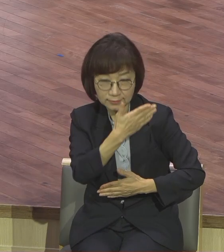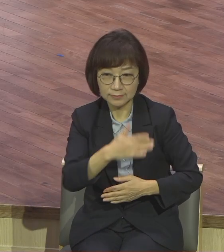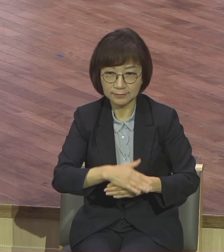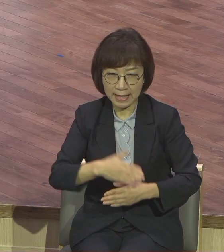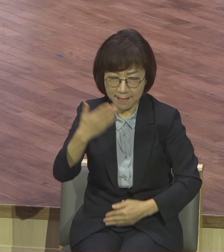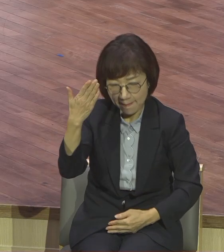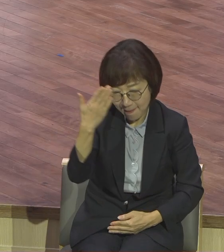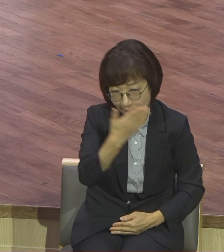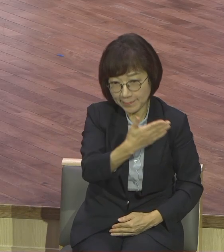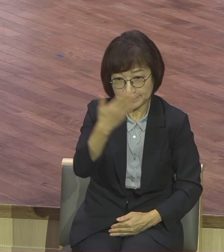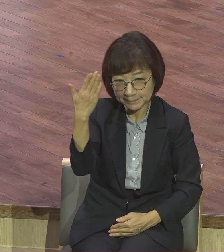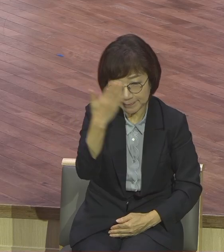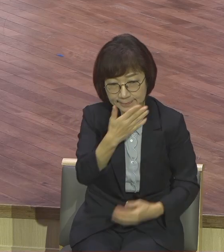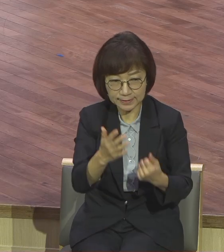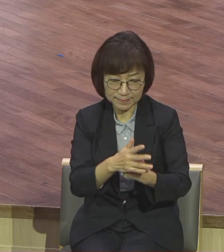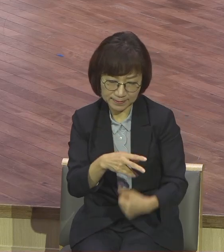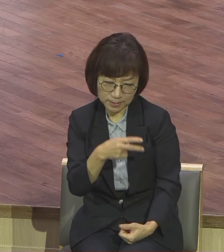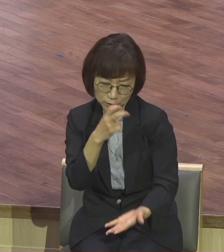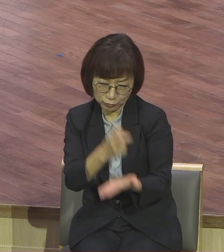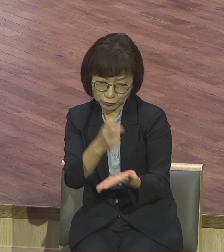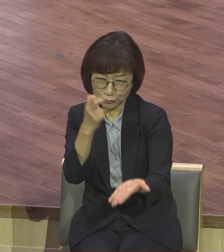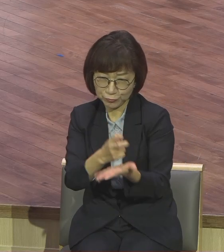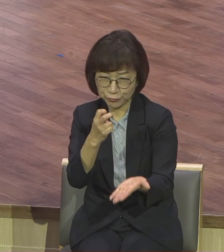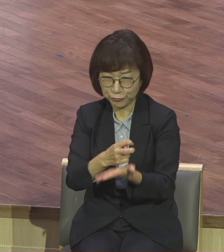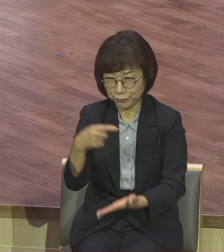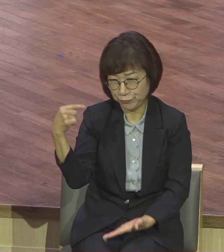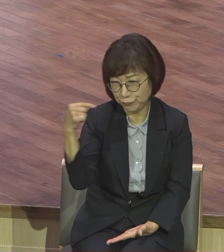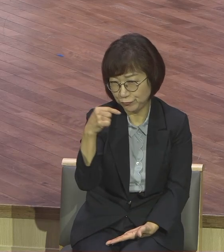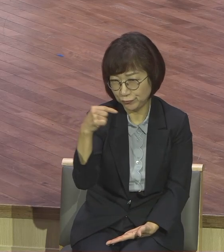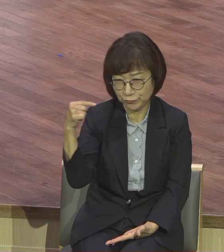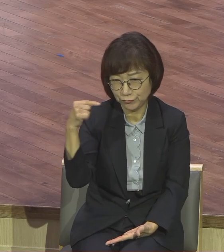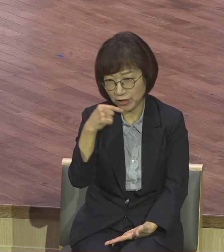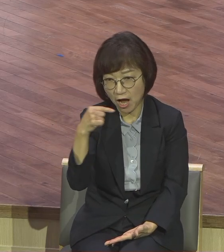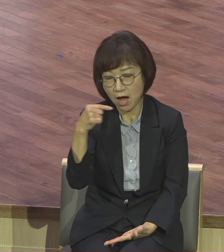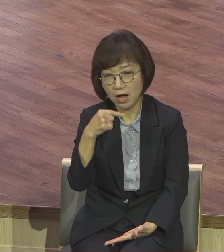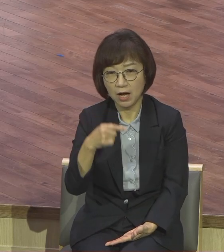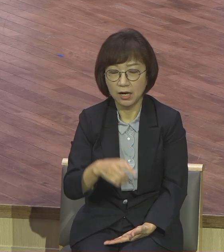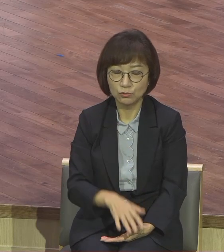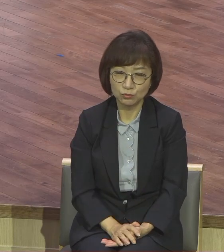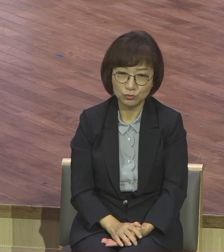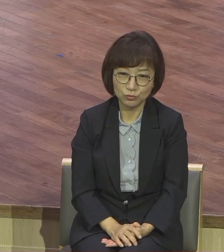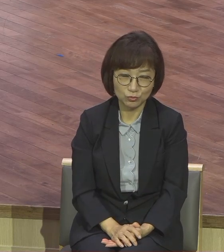되는데 그렇게 오랫동안 살아온 사람들이 거의 다 율법이에요.